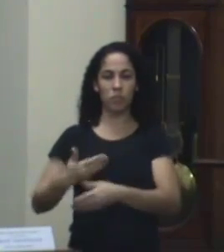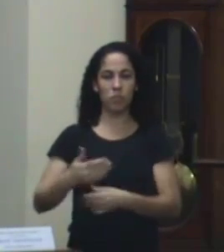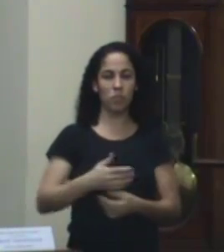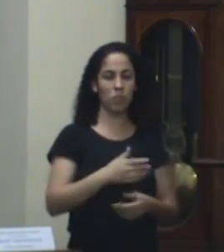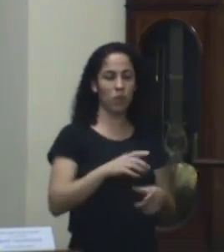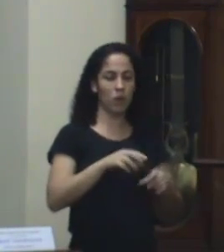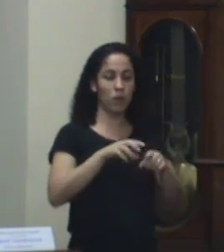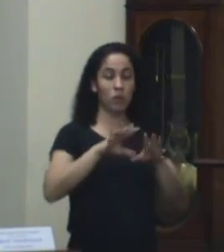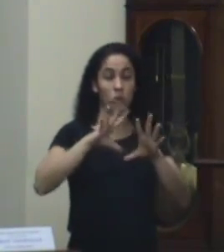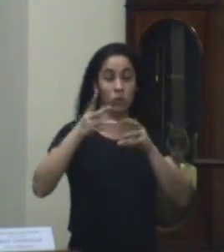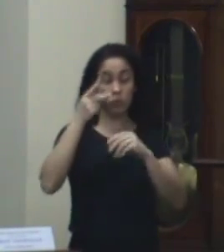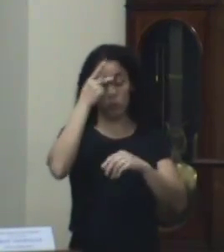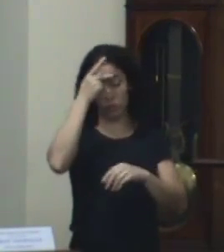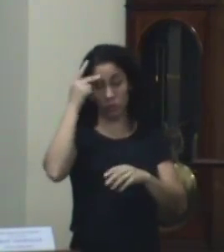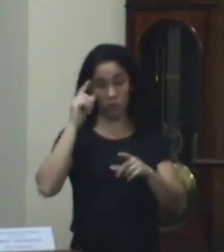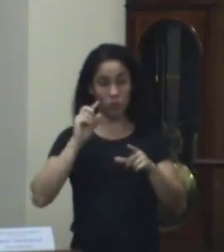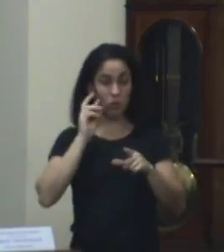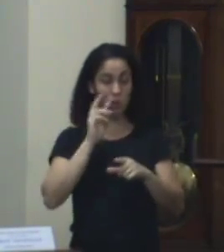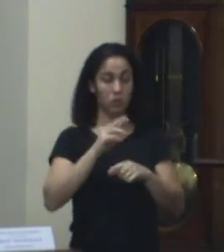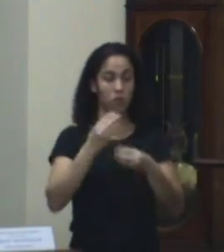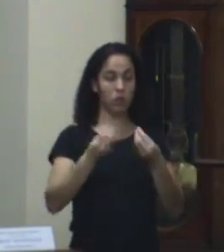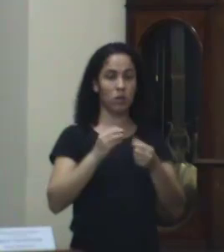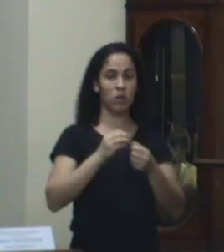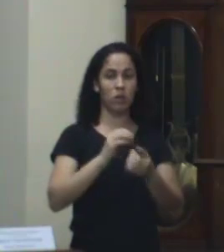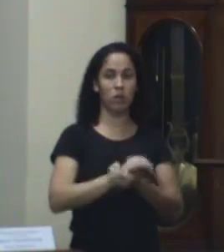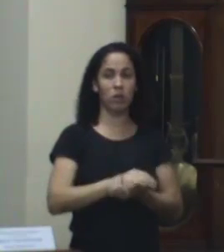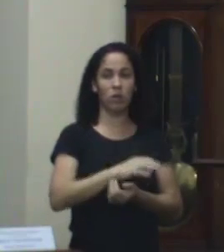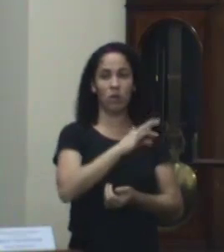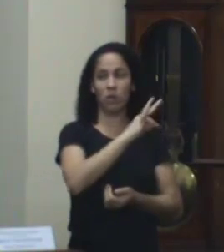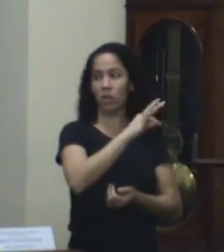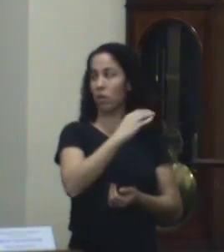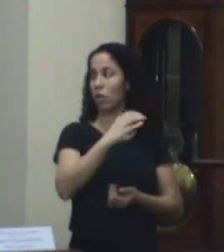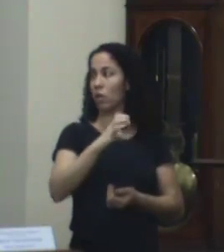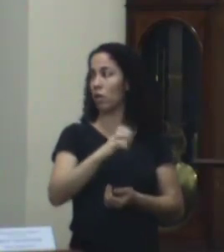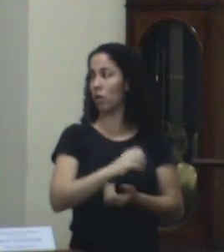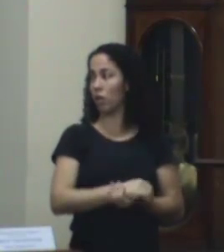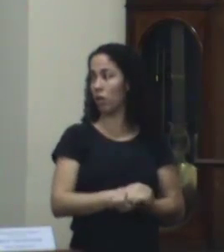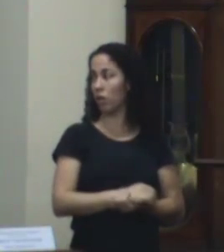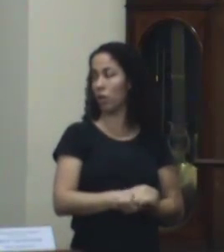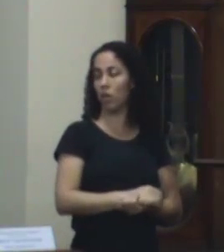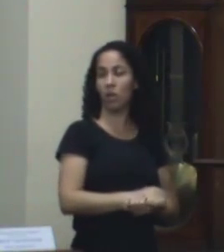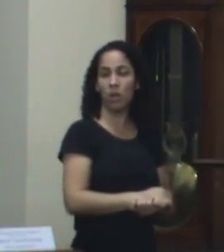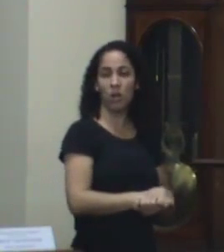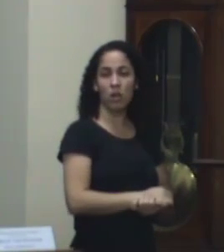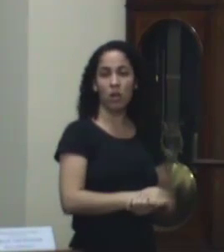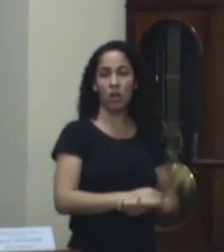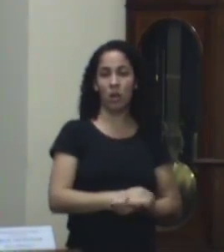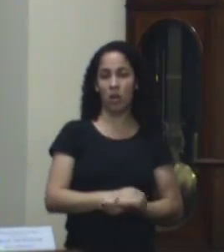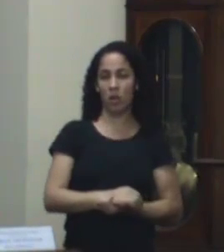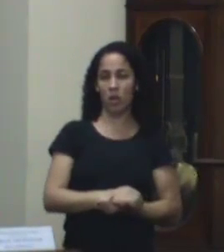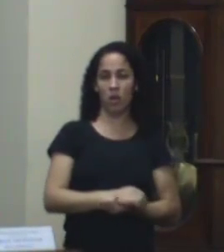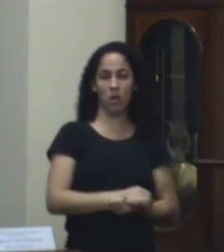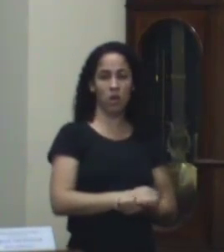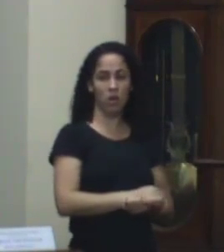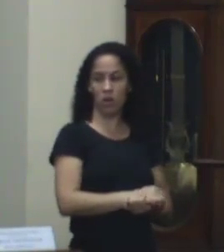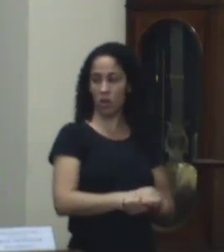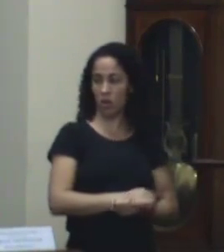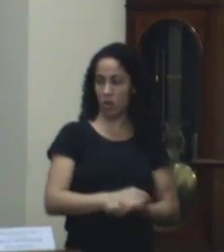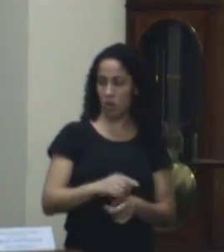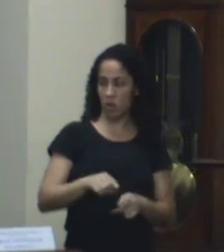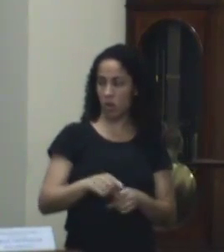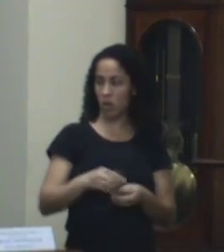banca de excelência que é da Escola de Contas de Gestão do Tribunal de Contas do Estado do Rio de Janeiro. E, principalmente, de forma